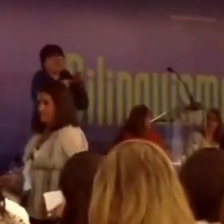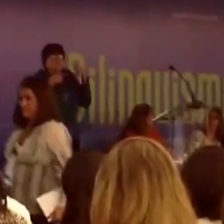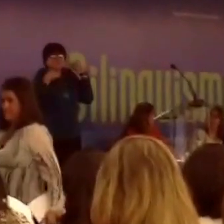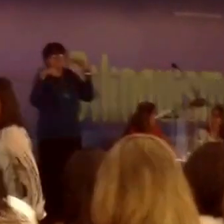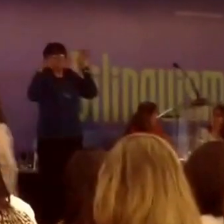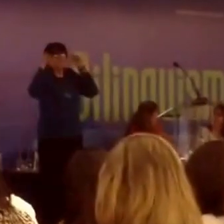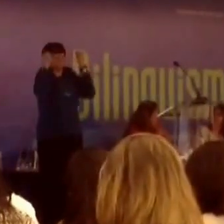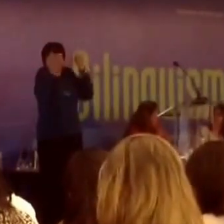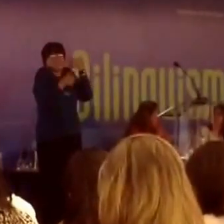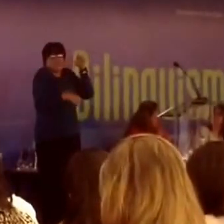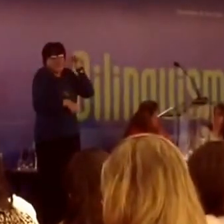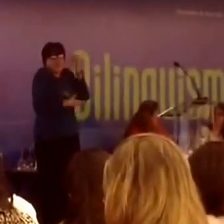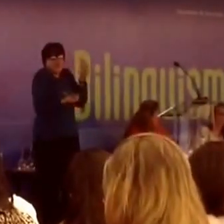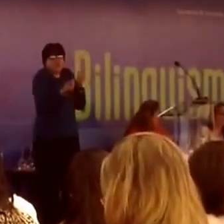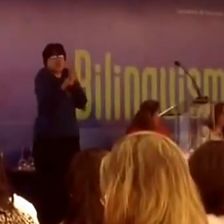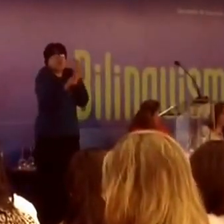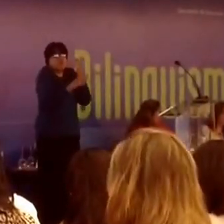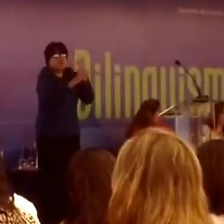sinais